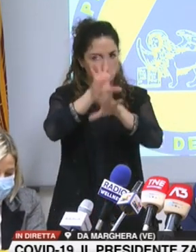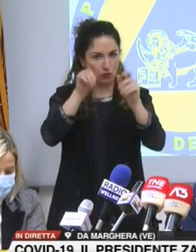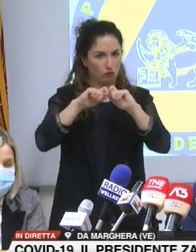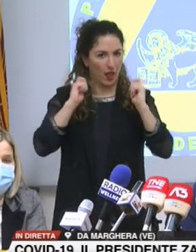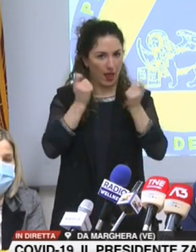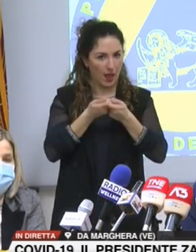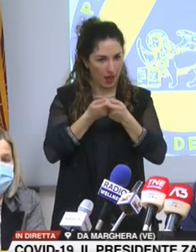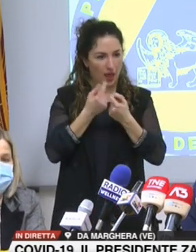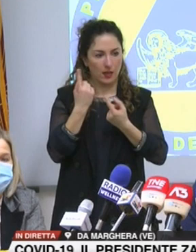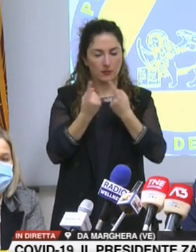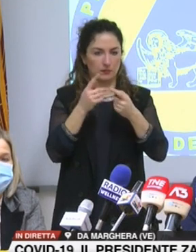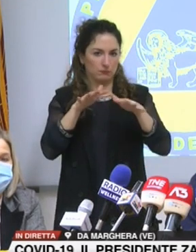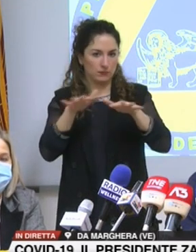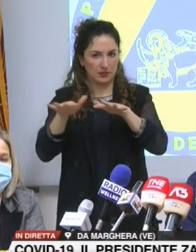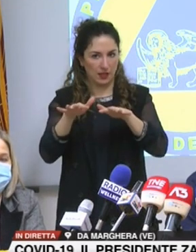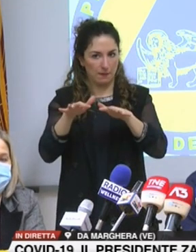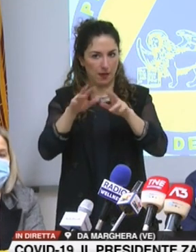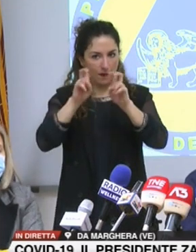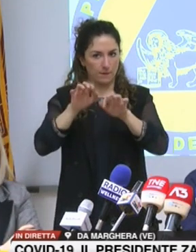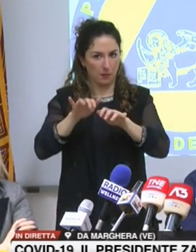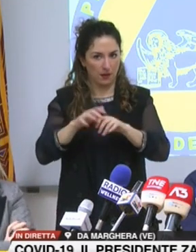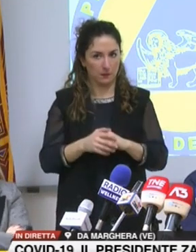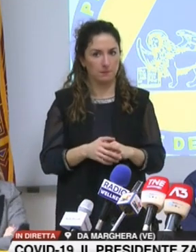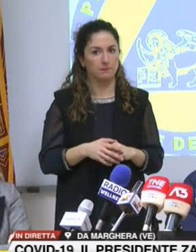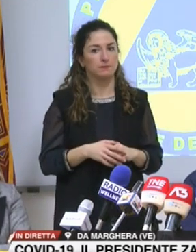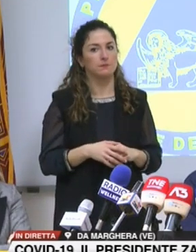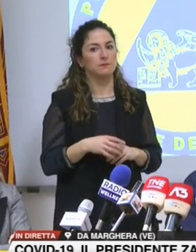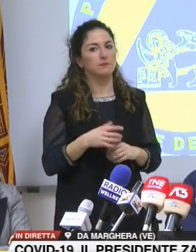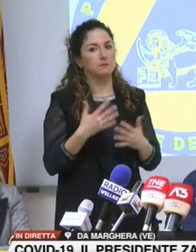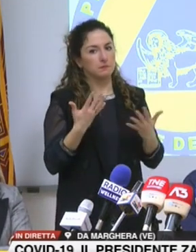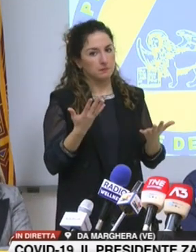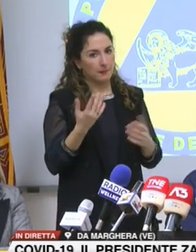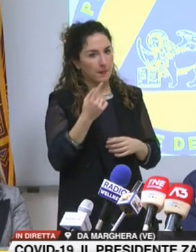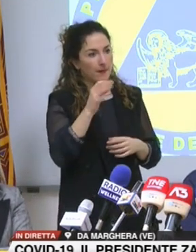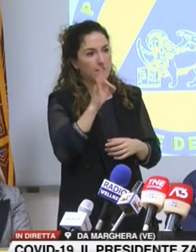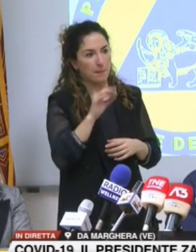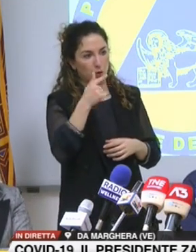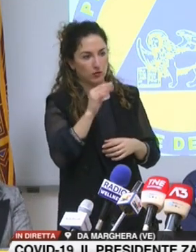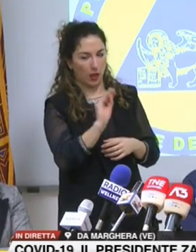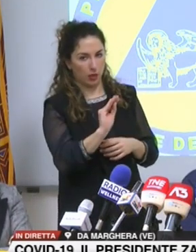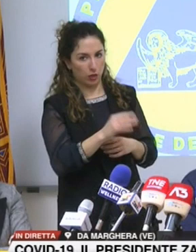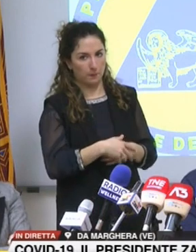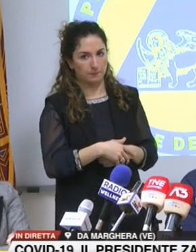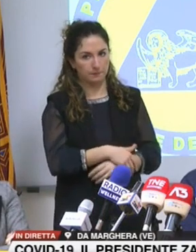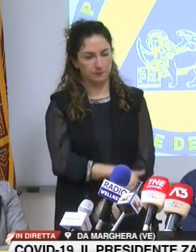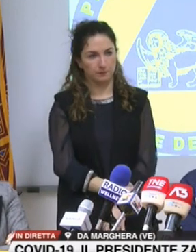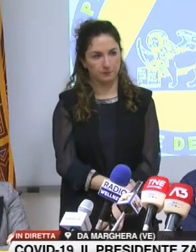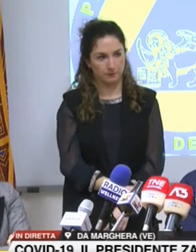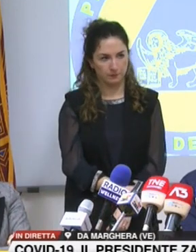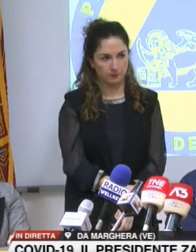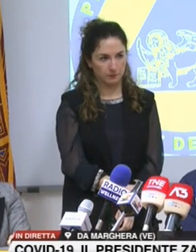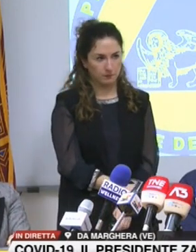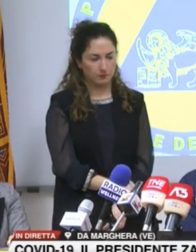sul sistema informativo. Perfetto. Io al momento ho ricevuto la richiesta di Filippo Tosatto. Prego. Sì,